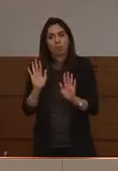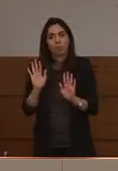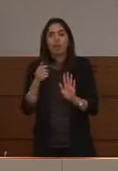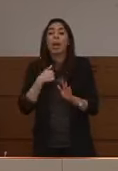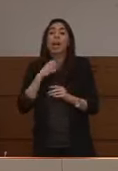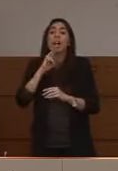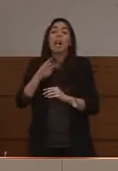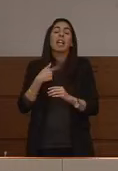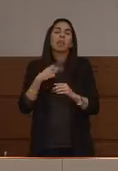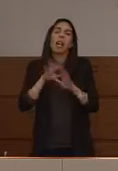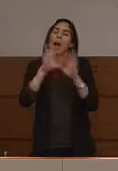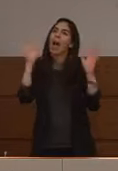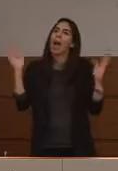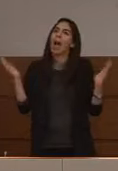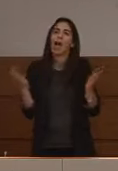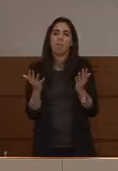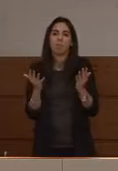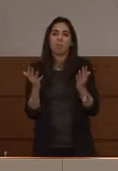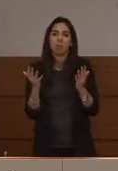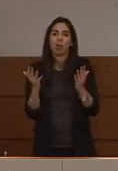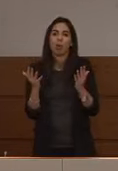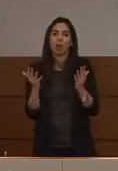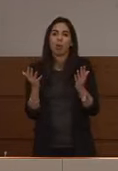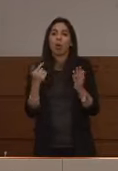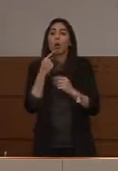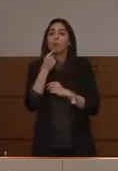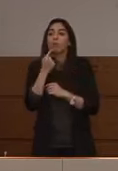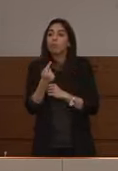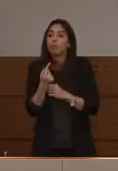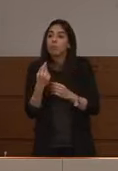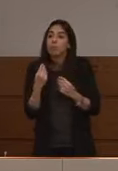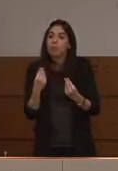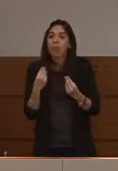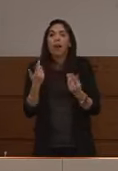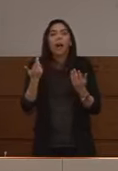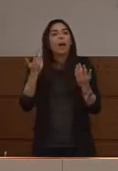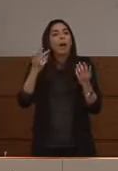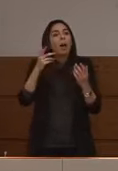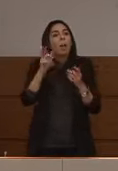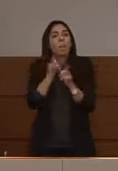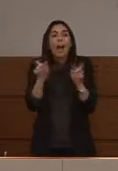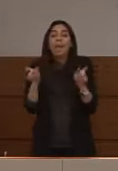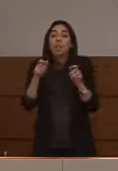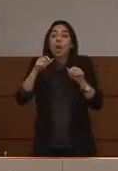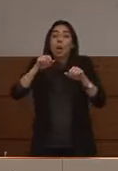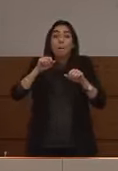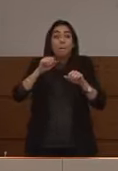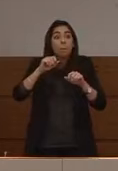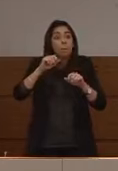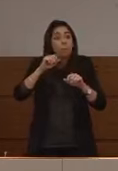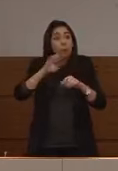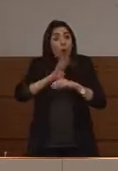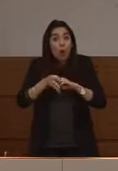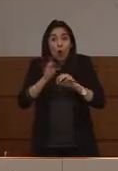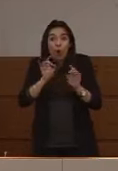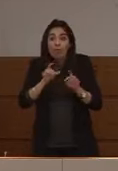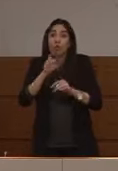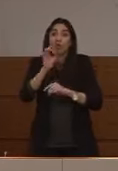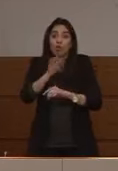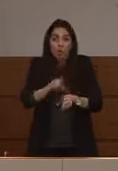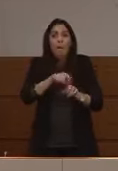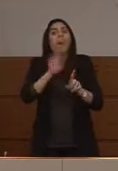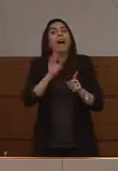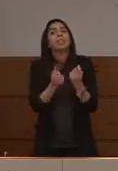più ampio e si parlava del possibile i casi positivi asintomatici quindi io ho chiarito che